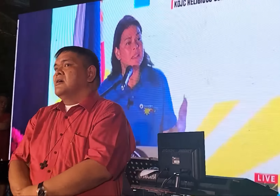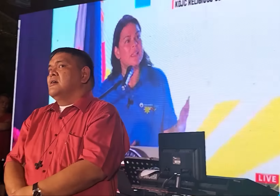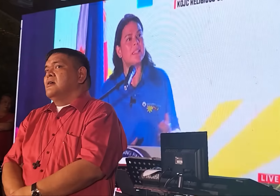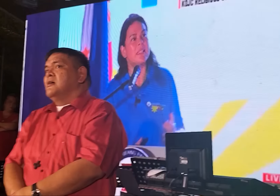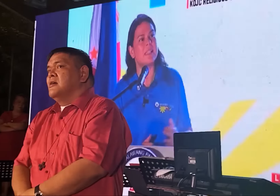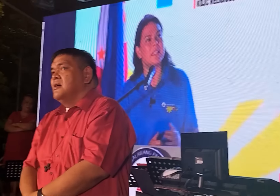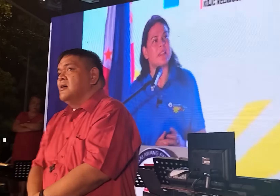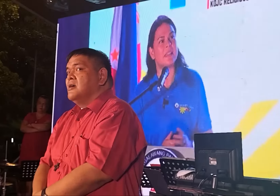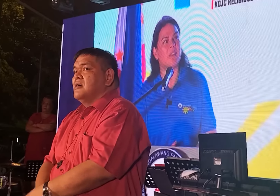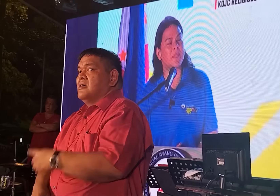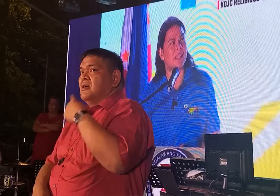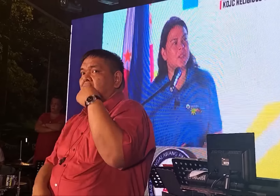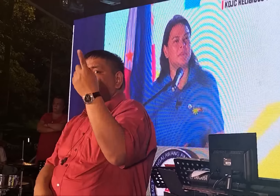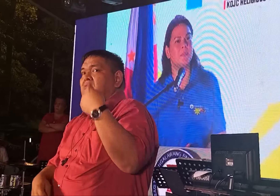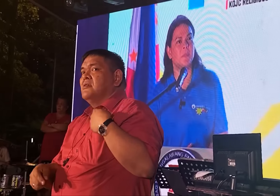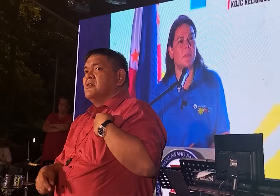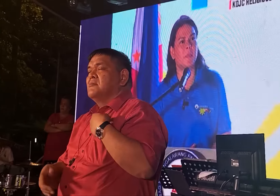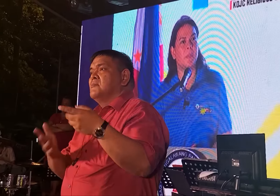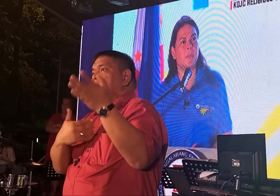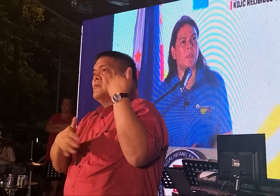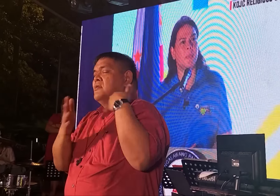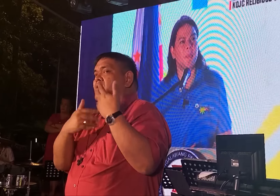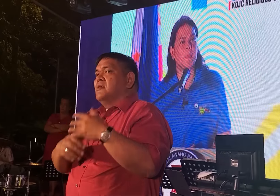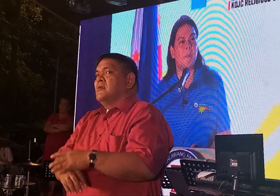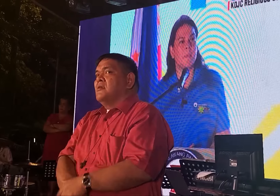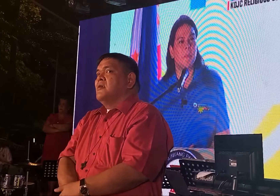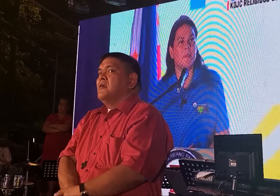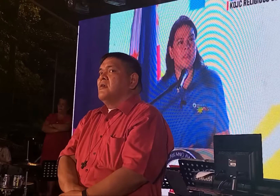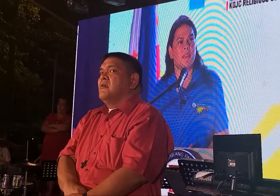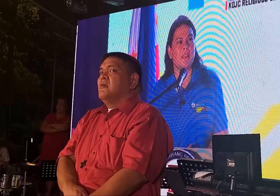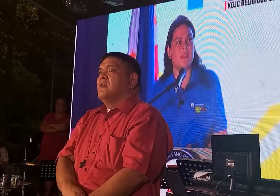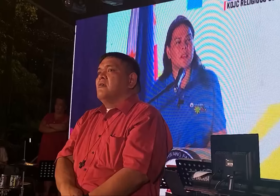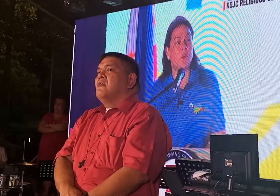sa taong nagsabi sa akin noon,